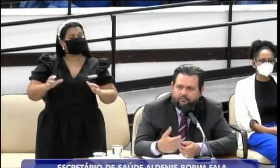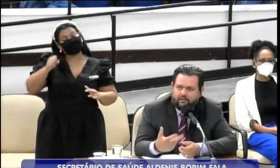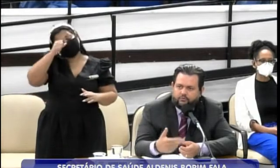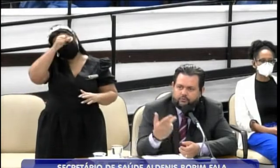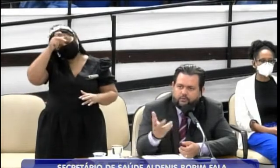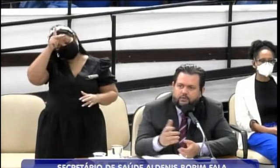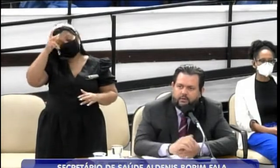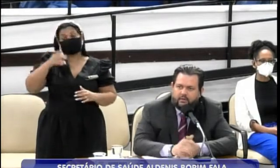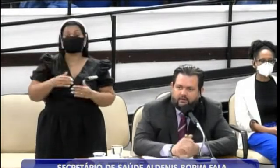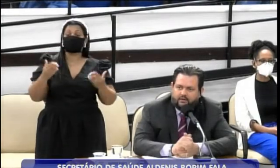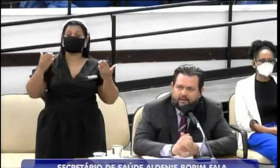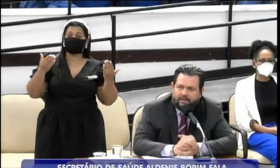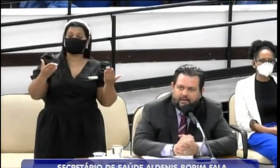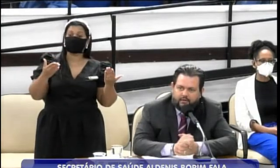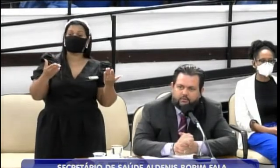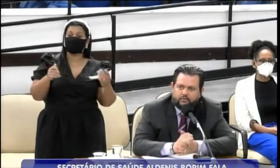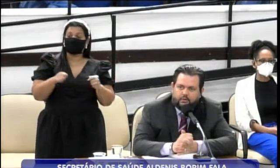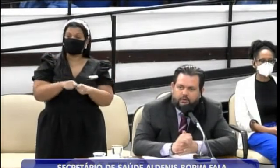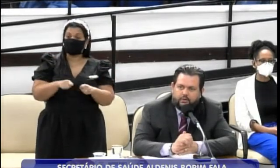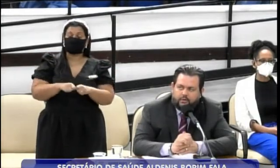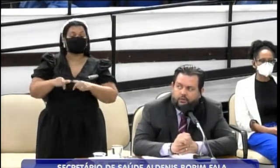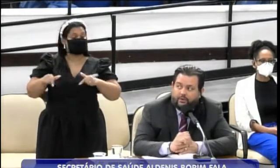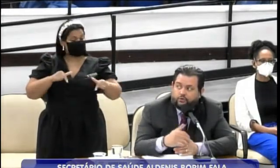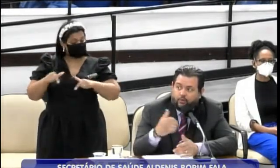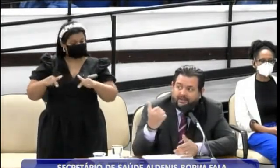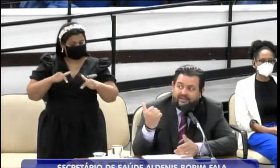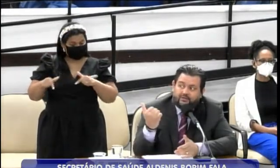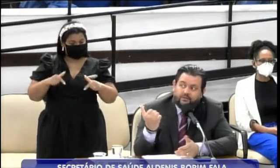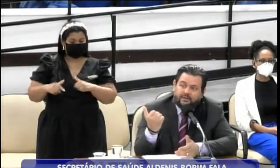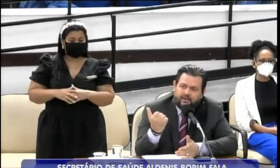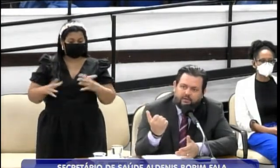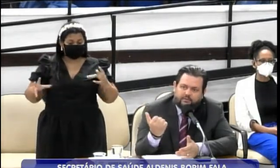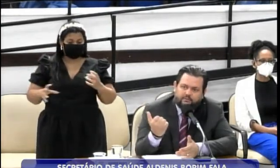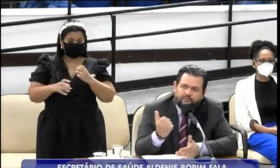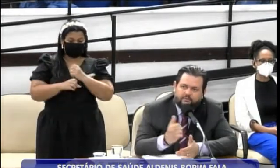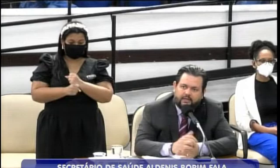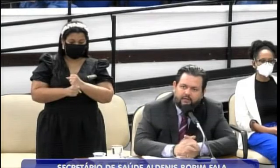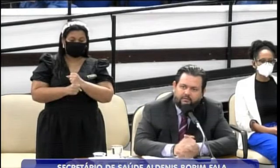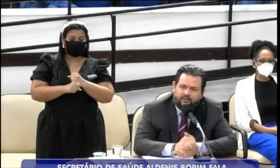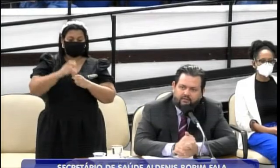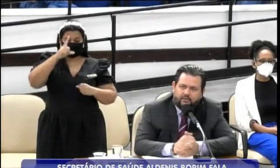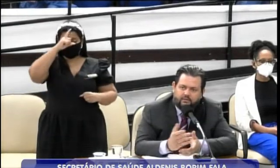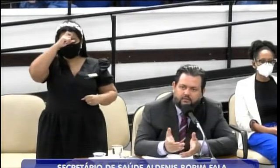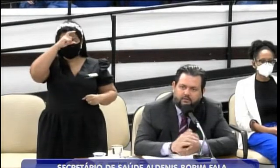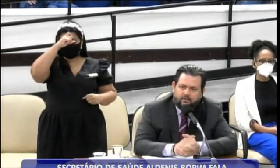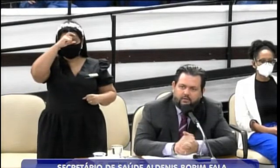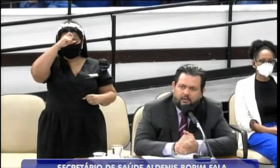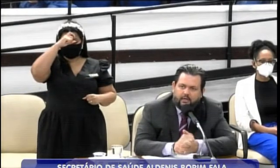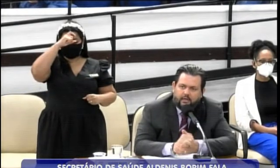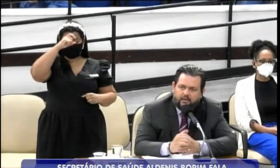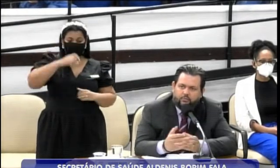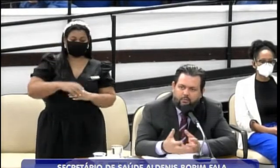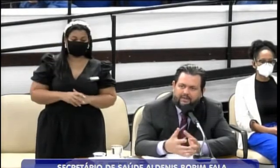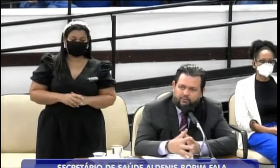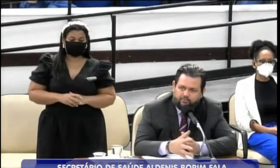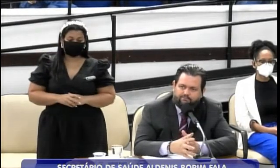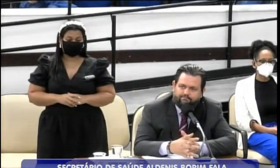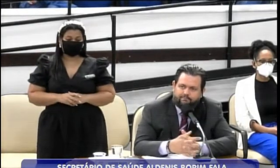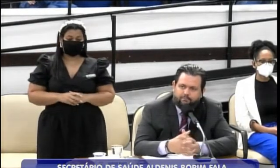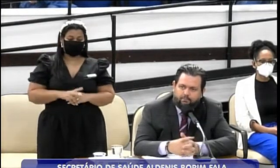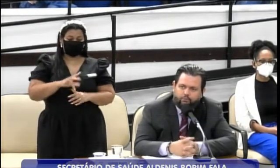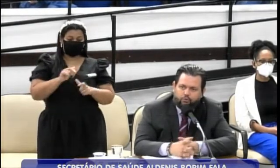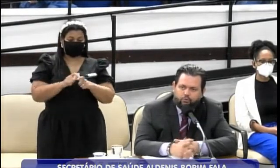prefeitura, o prefeito, o senhor, tem trabalhado, e com a soma desse hospital, né, que vai vir no